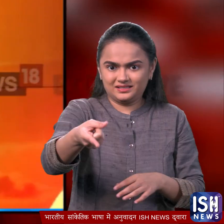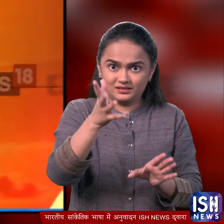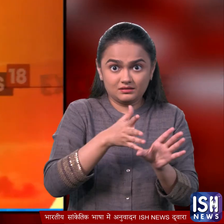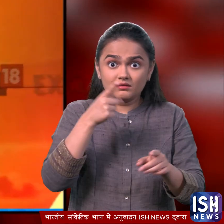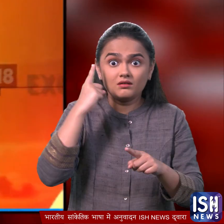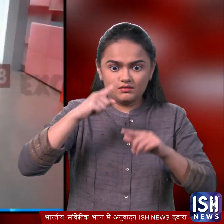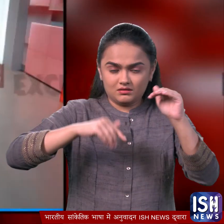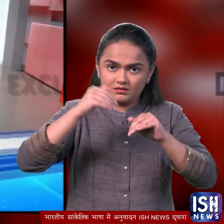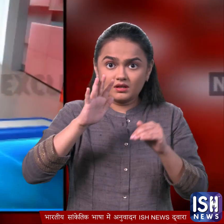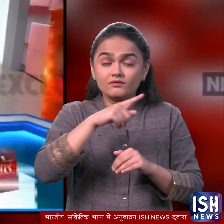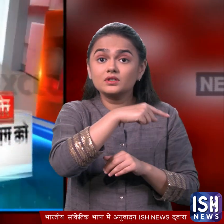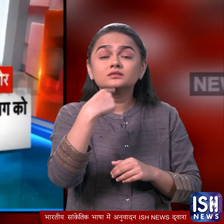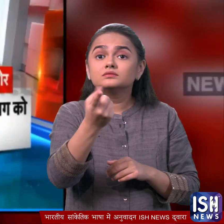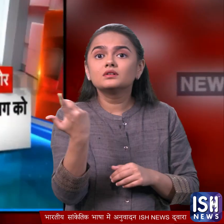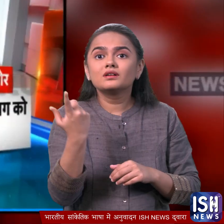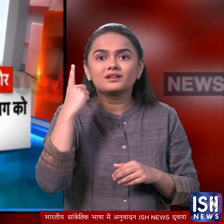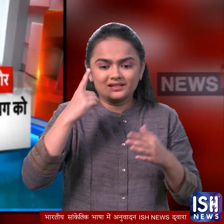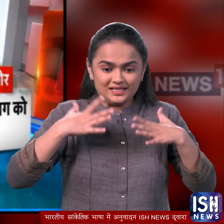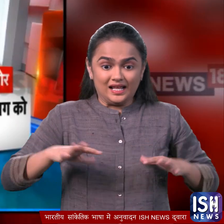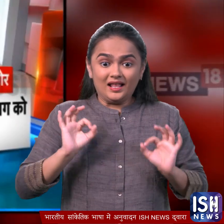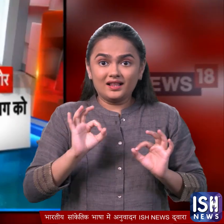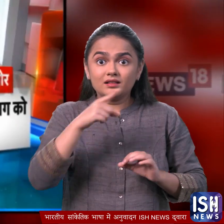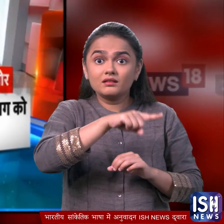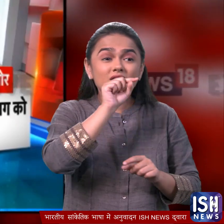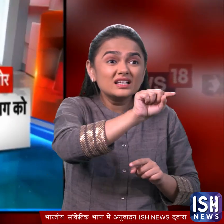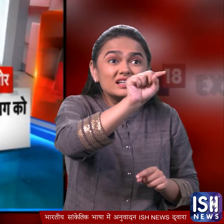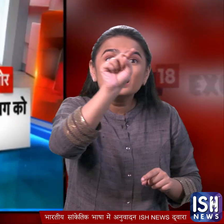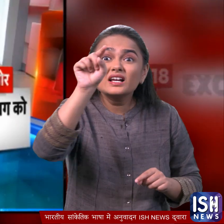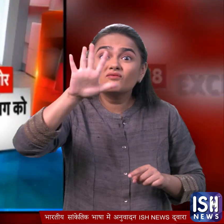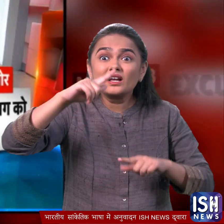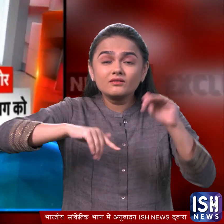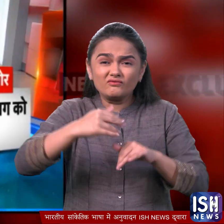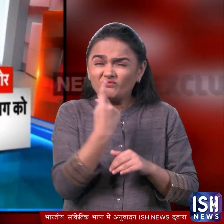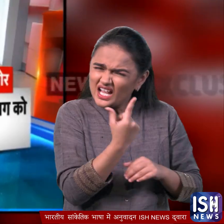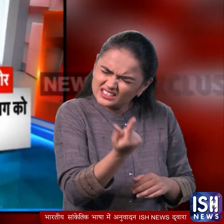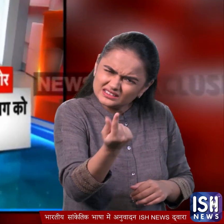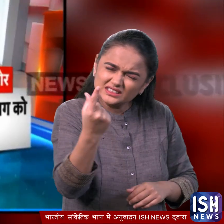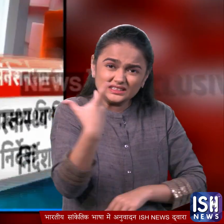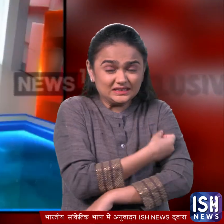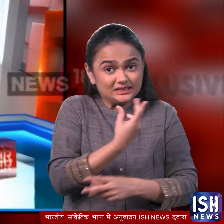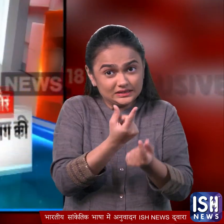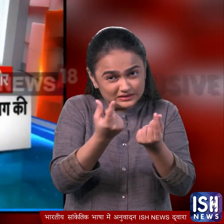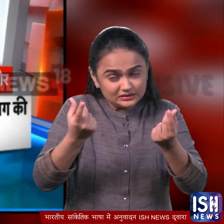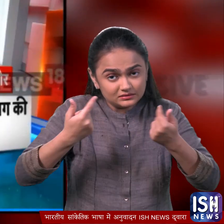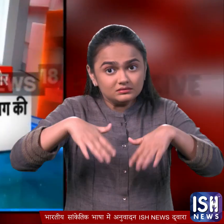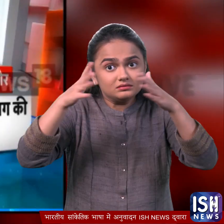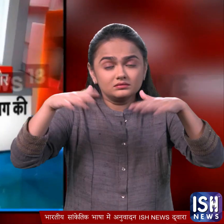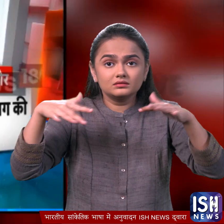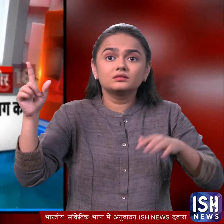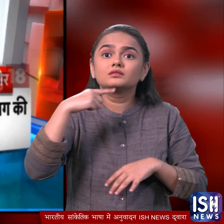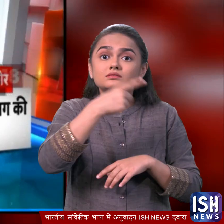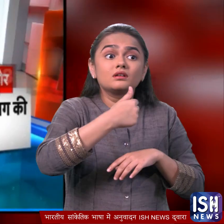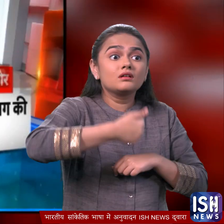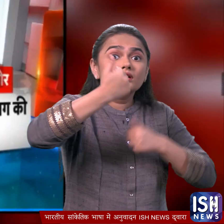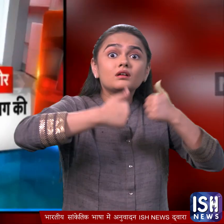विधानसभा चुनाव होने वाले हैं और चुनाव आयोग ने निर्देश दिया कि स्वास्थ्य विभाग उन सभी 5 राज्यों में वैक्सीनेशन तेज करे। इस बारे में स्वास्थ्य सचिव और